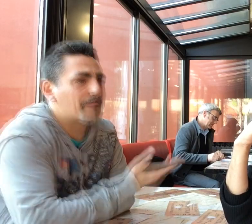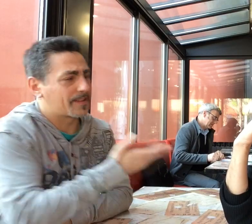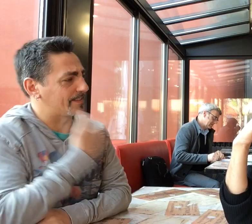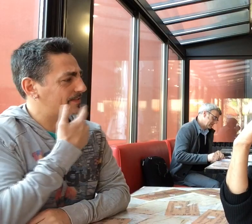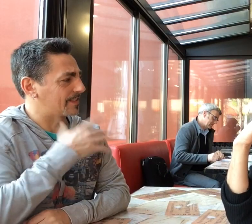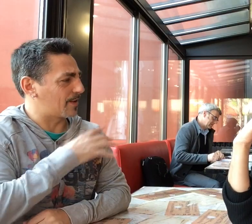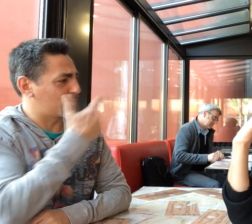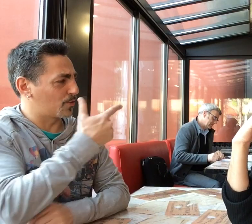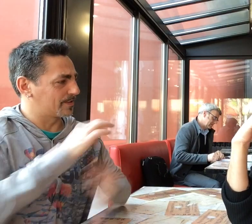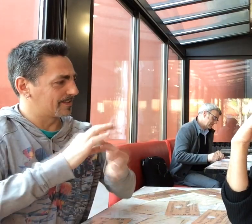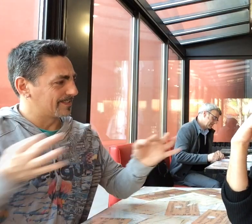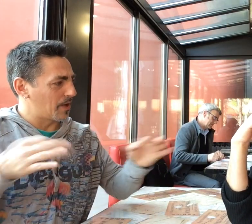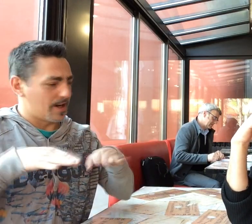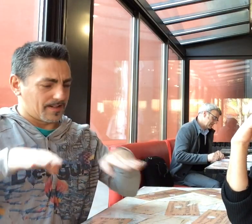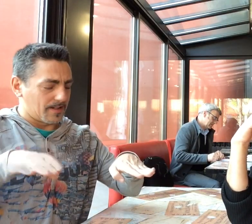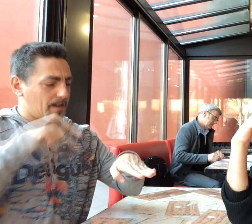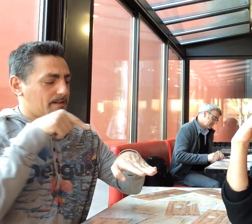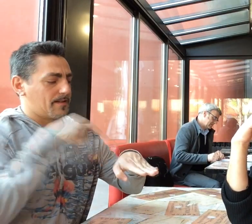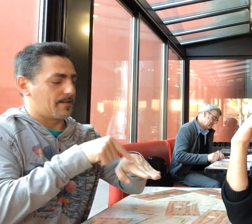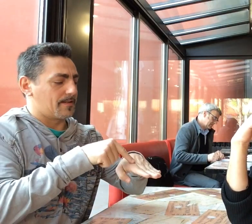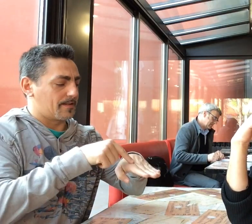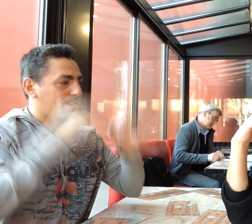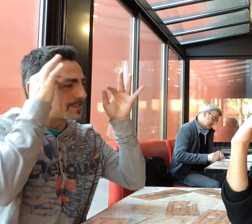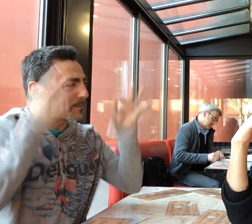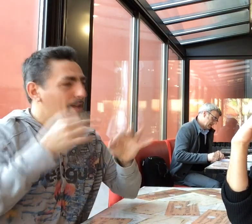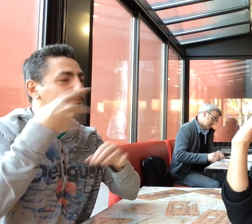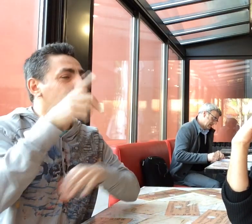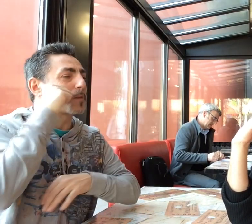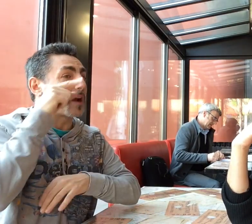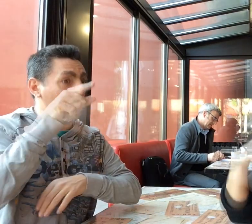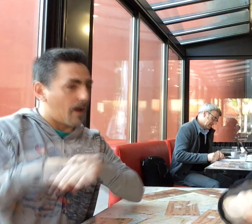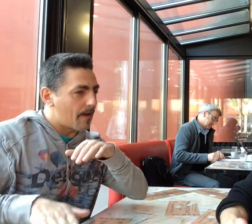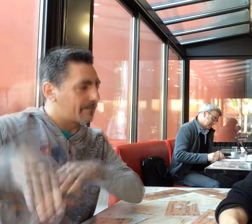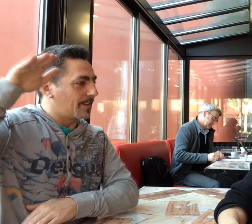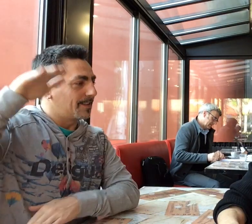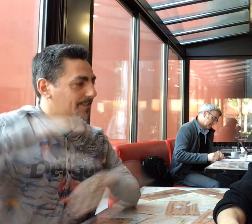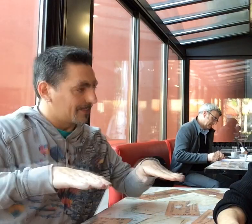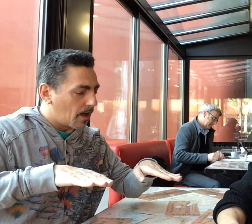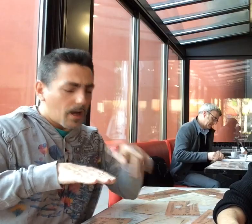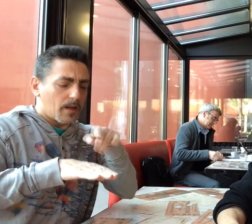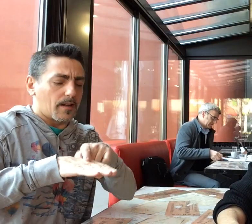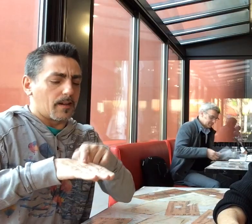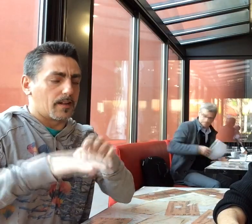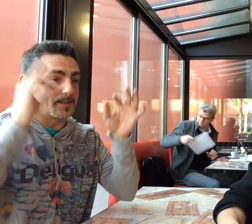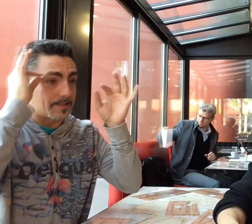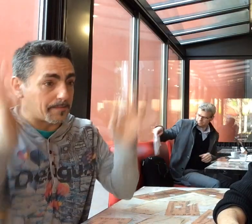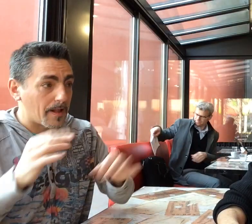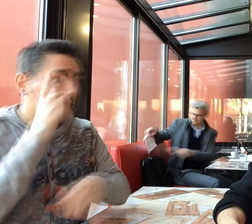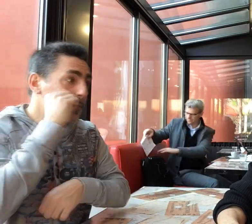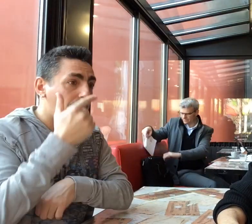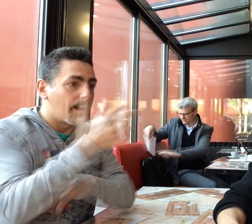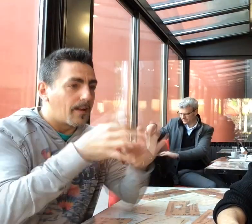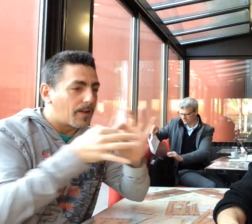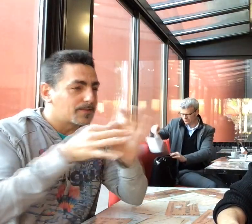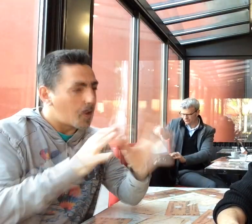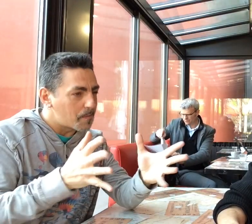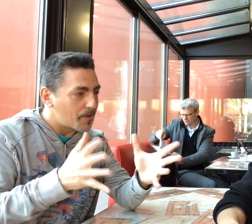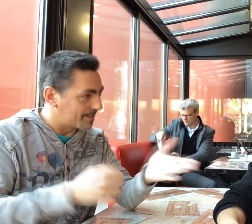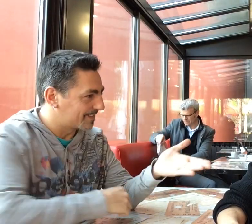Bon bref, j'ai convaincu R. Wansifra, un des deux spécialistes en France de vision virtuelle Qu'on appelle communément VV, de